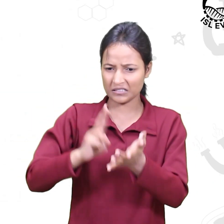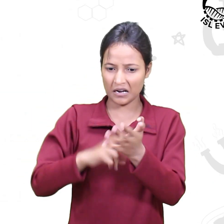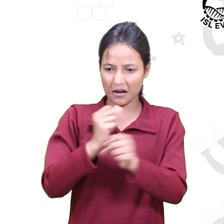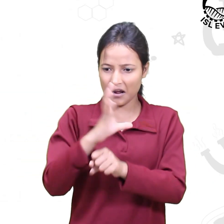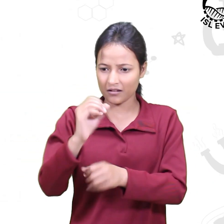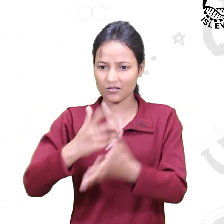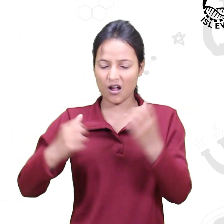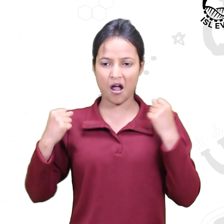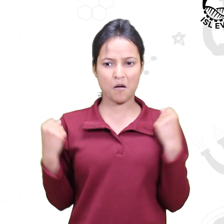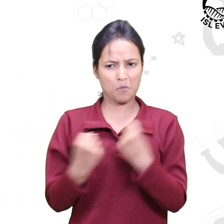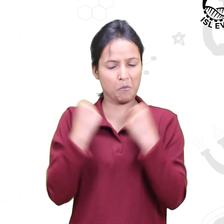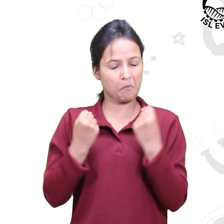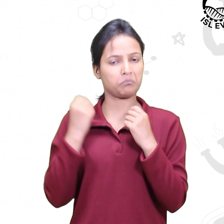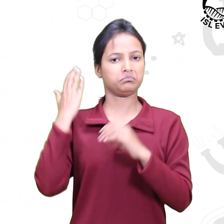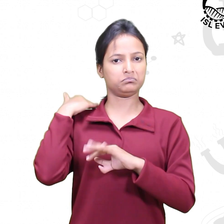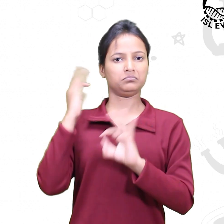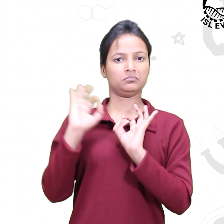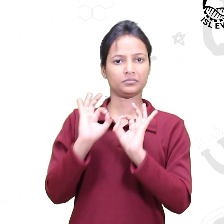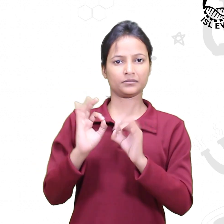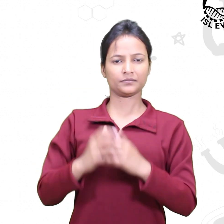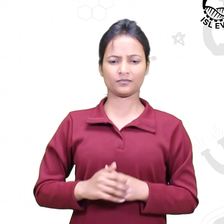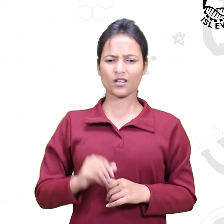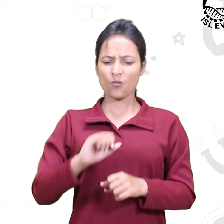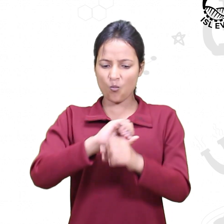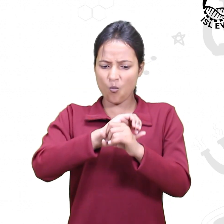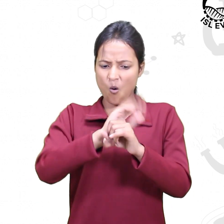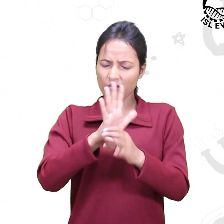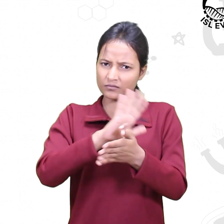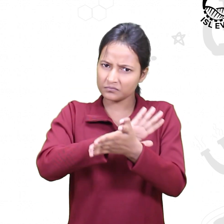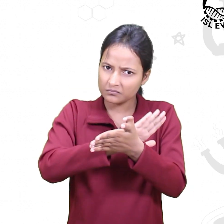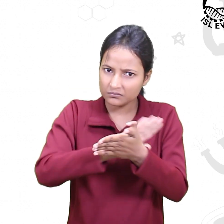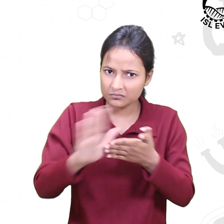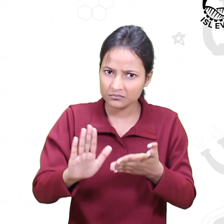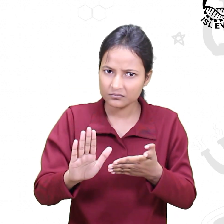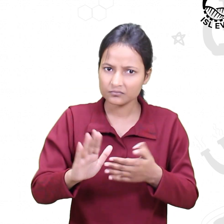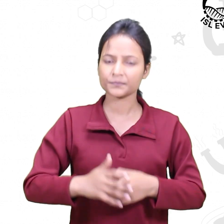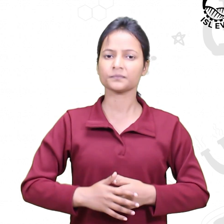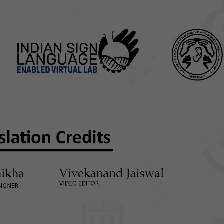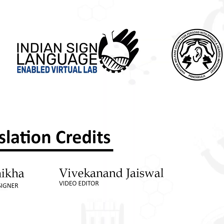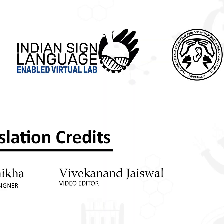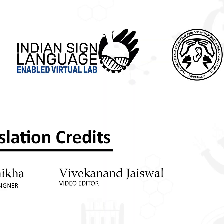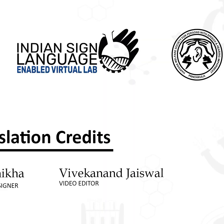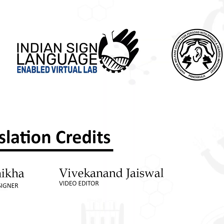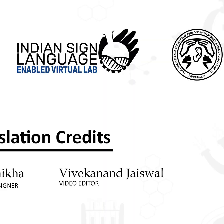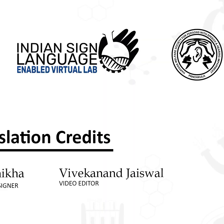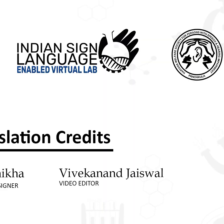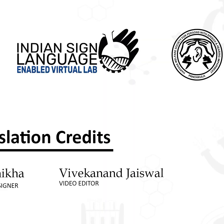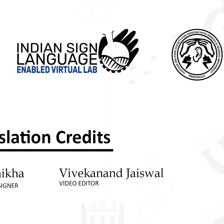बहुत ही काबिल तारीफ था। क्या कोविड ख़त्म हो चुका है? देखिए, कोविड-19